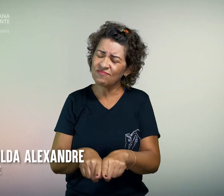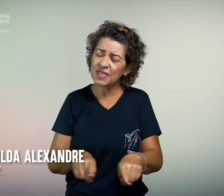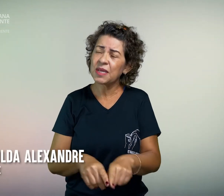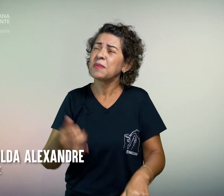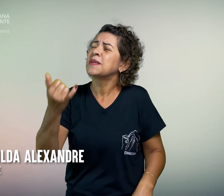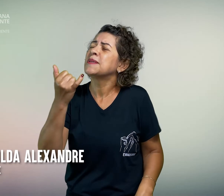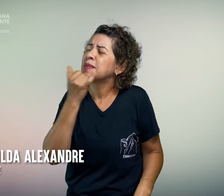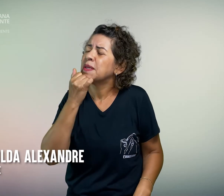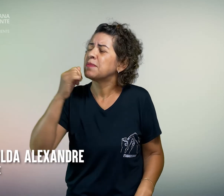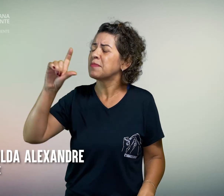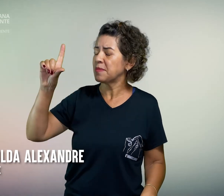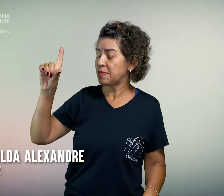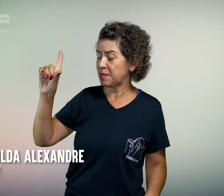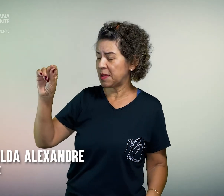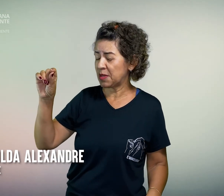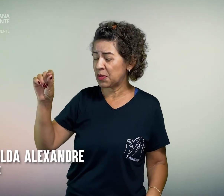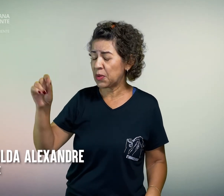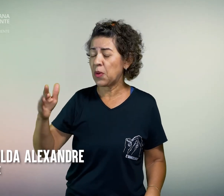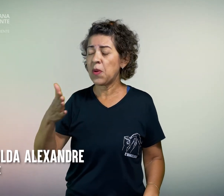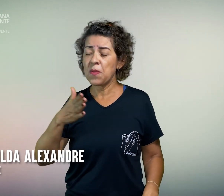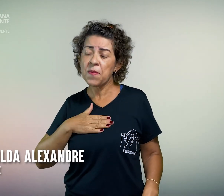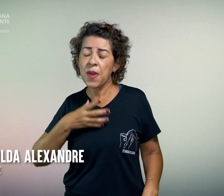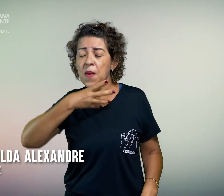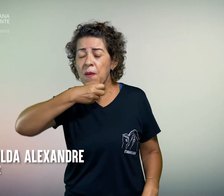Eu perdoo meu, minha,